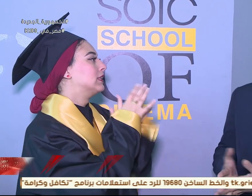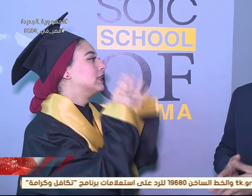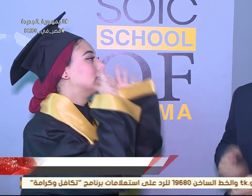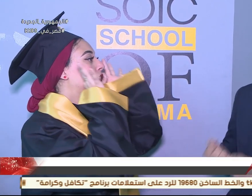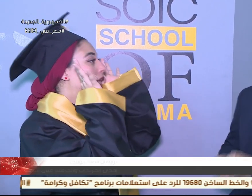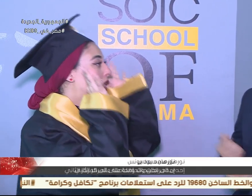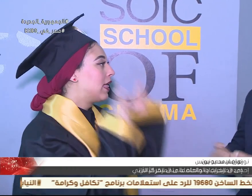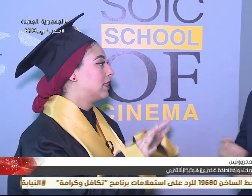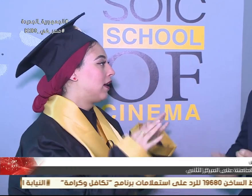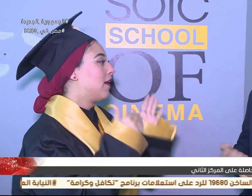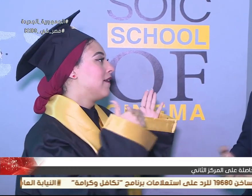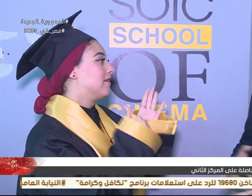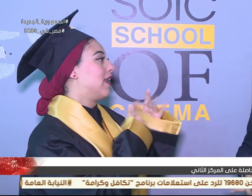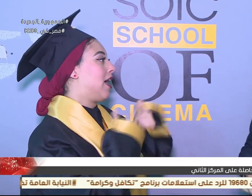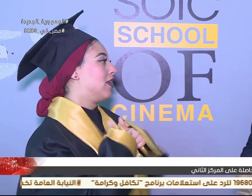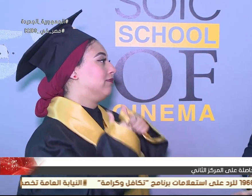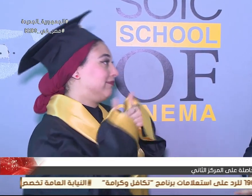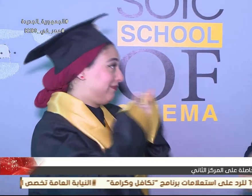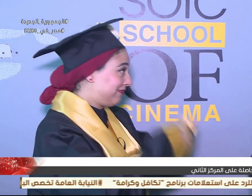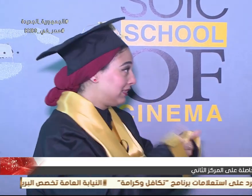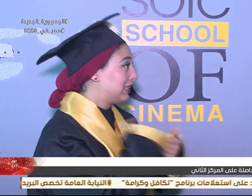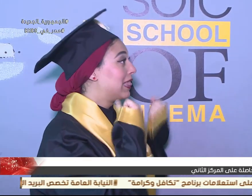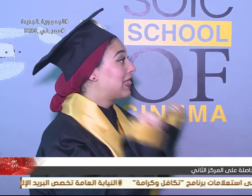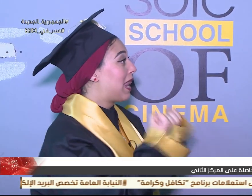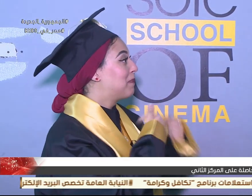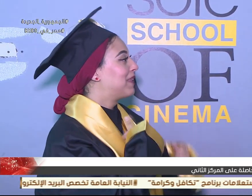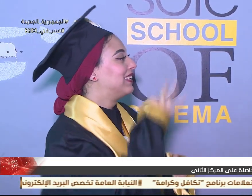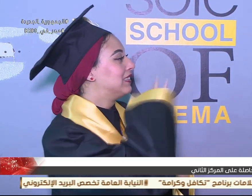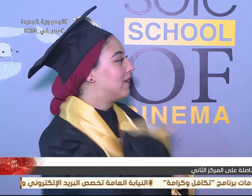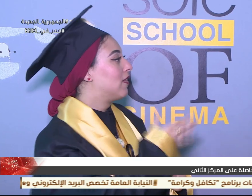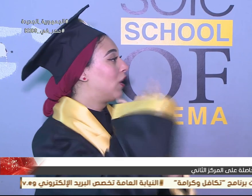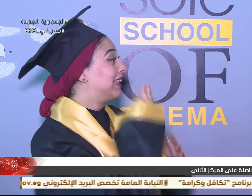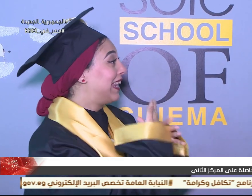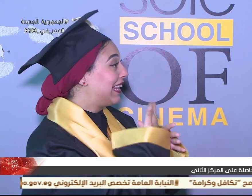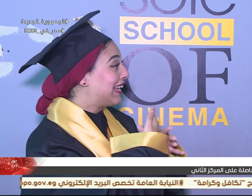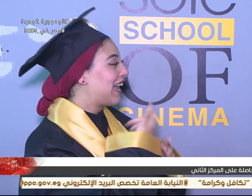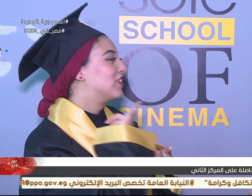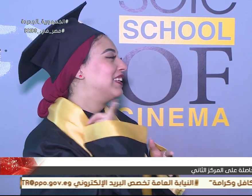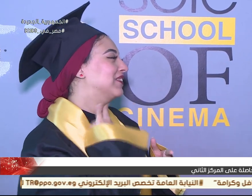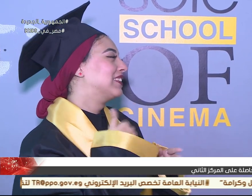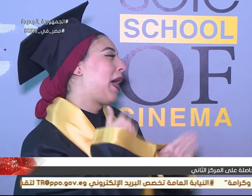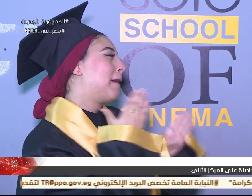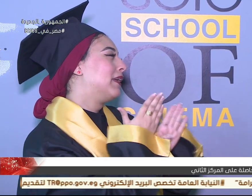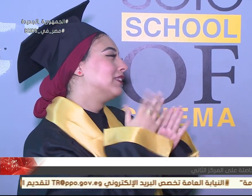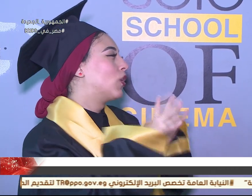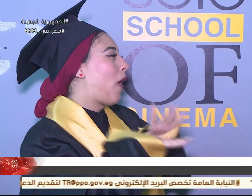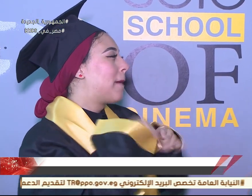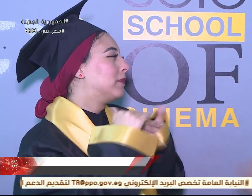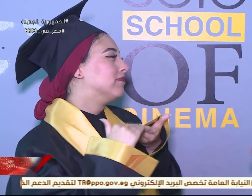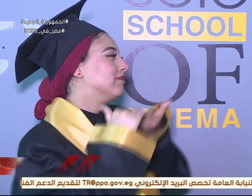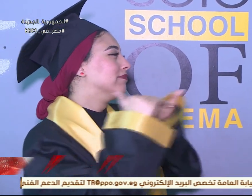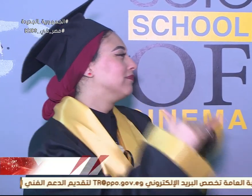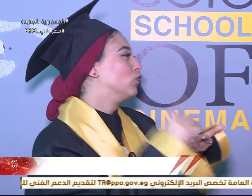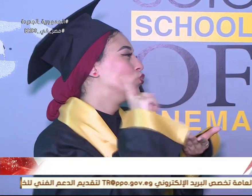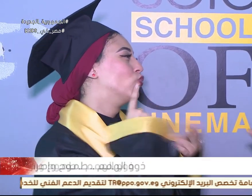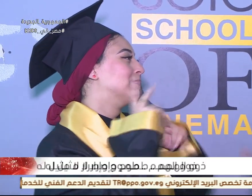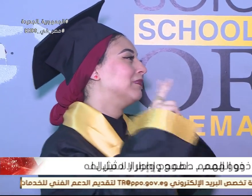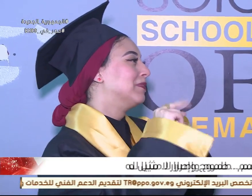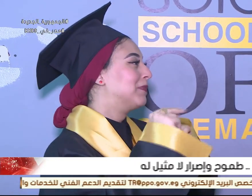جدا طاقه حماس قويه علشان اكمل والاخر بصراحه استفدنا كتير جدا جدا وحبيت قوي السينما اكثر من الاول وحبيت